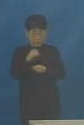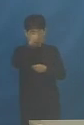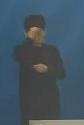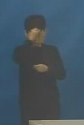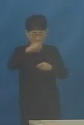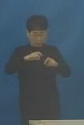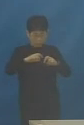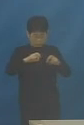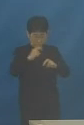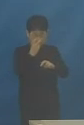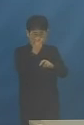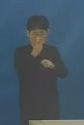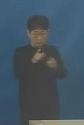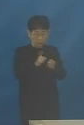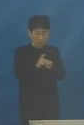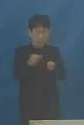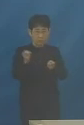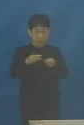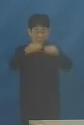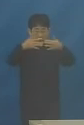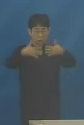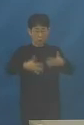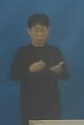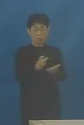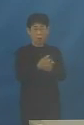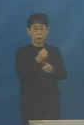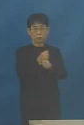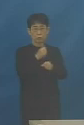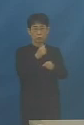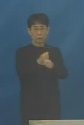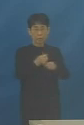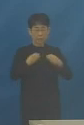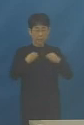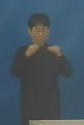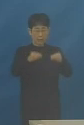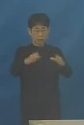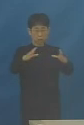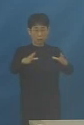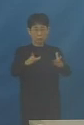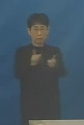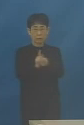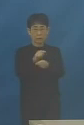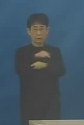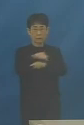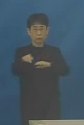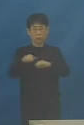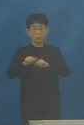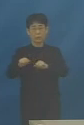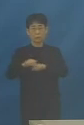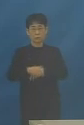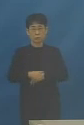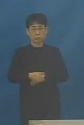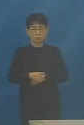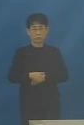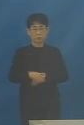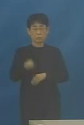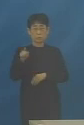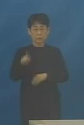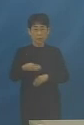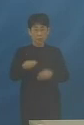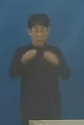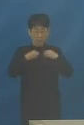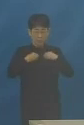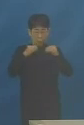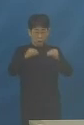対策これはの条例も作ってまで行ってみるとそれでええ例えばこういうふうにええまあクラスター発生